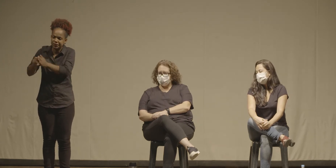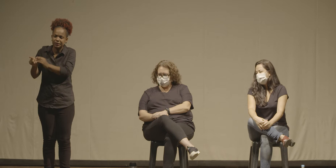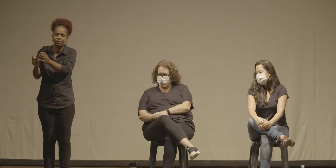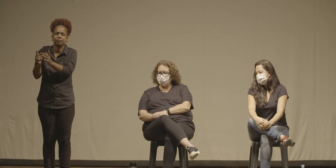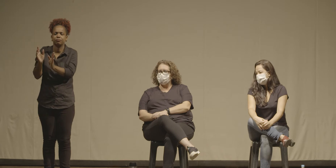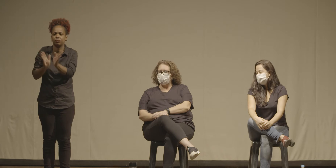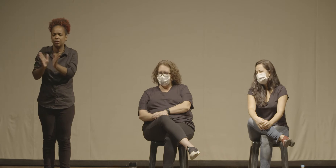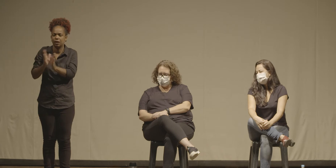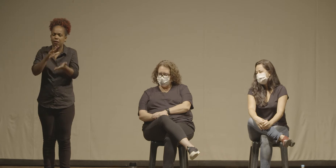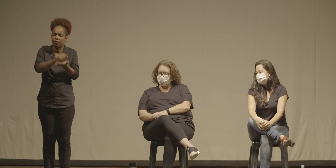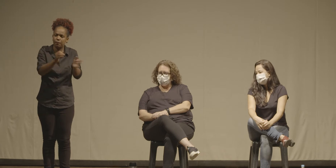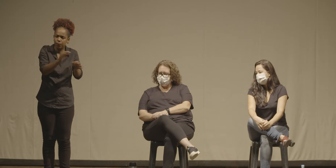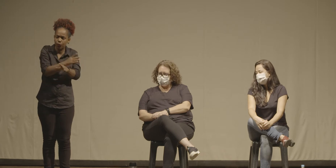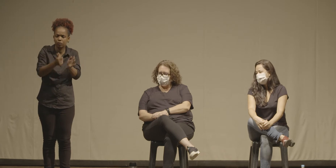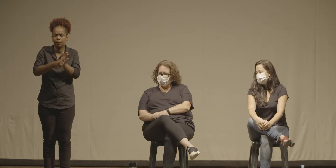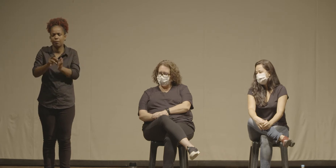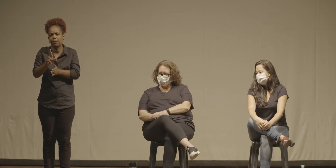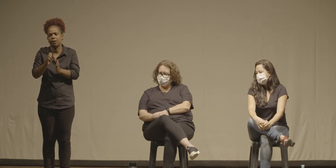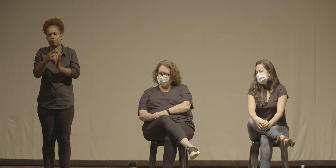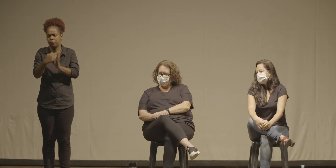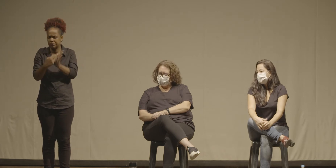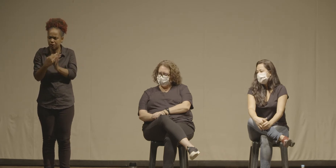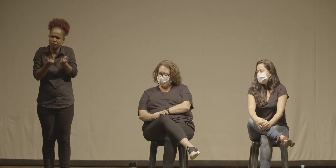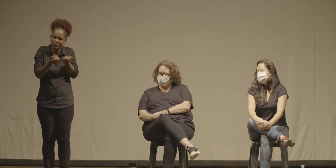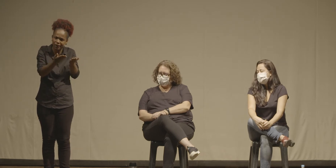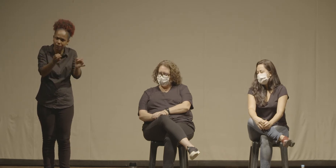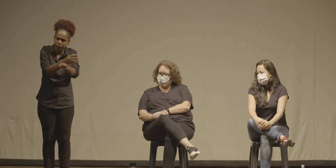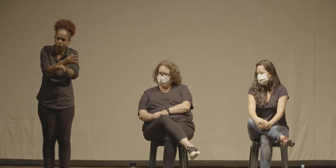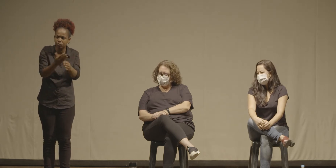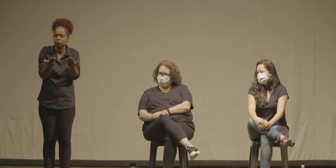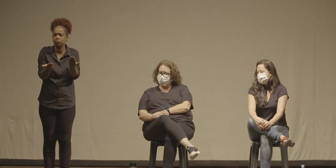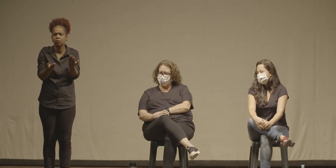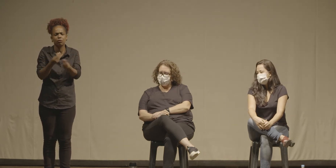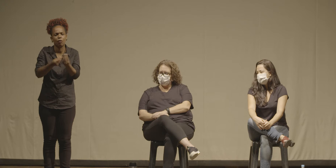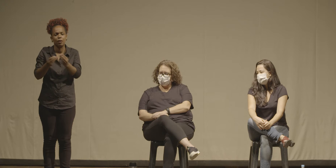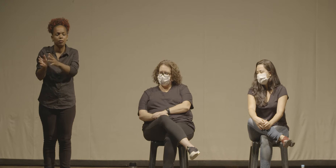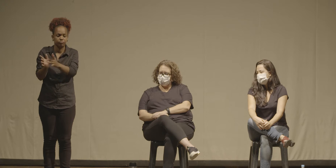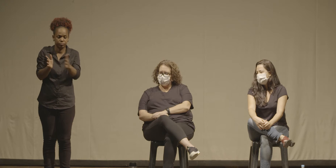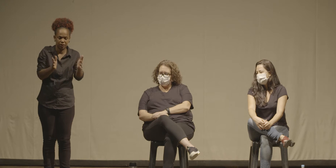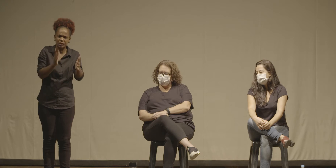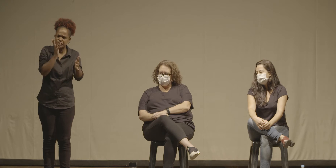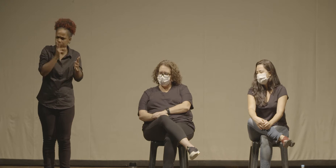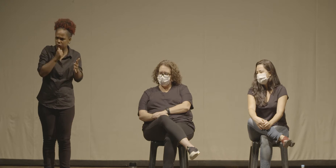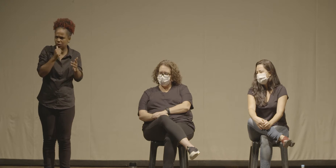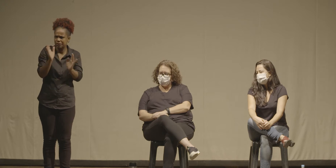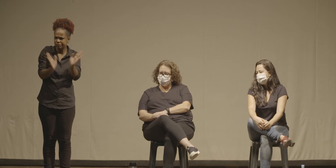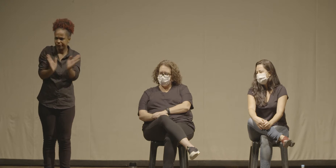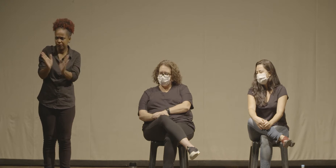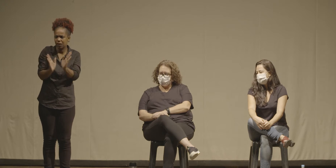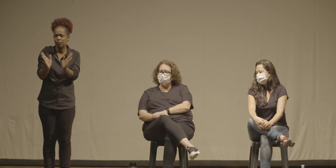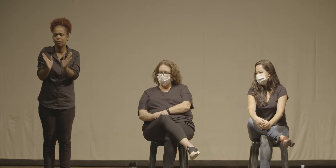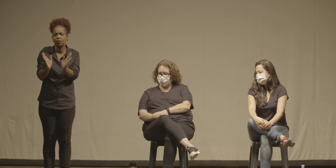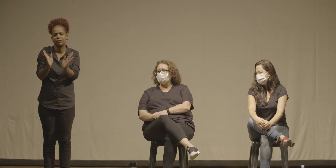versus realização, pré-produção, produção de fato, entrega, Sim. realização, todo esse processo, ele demorou esse tempo. Não